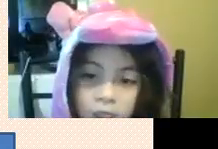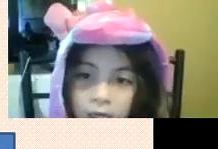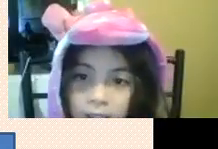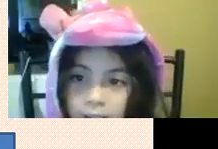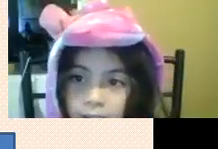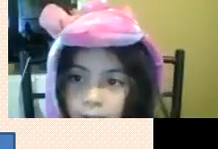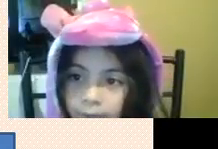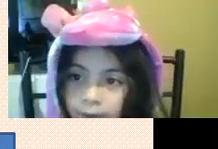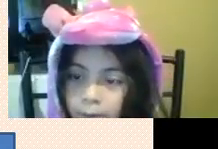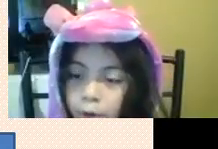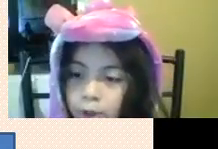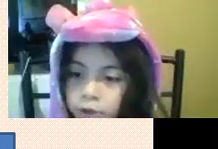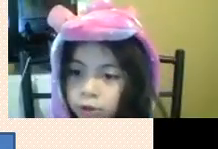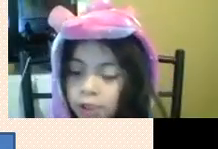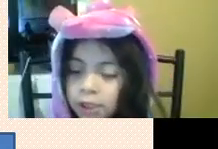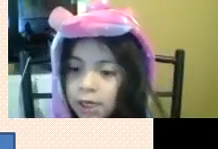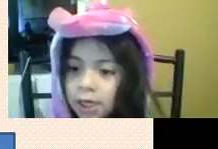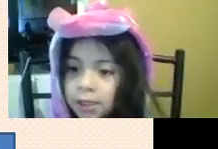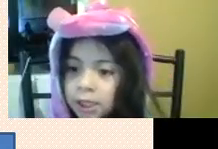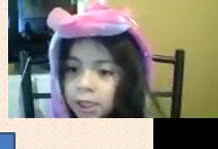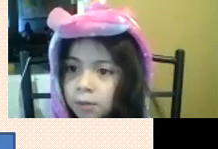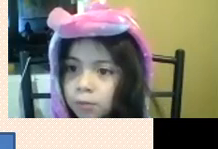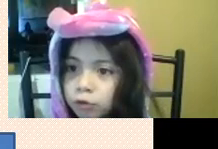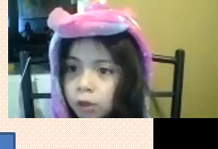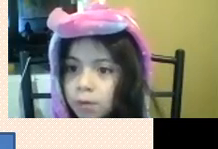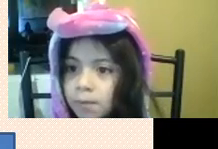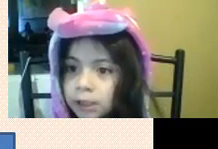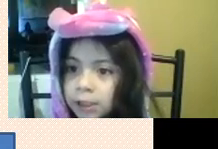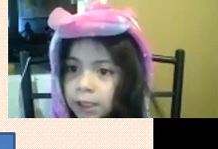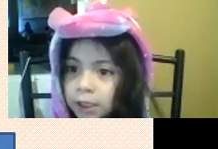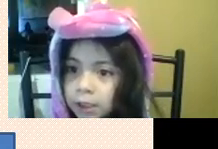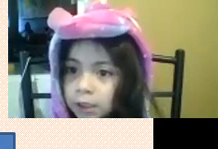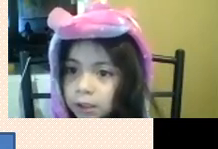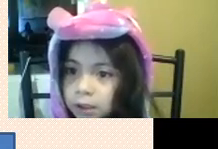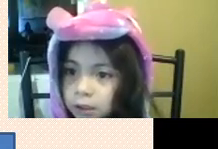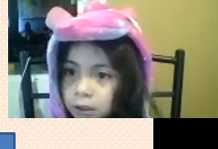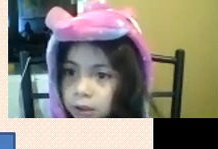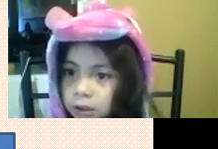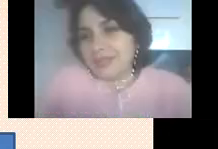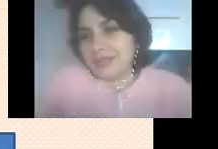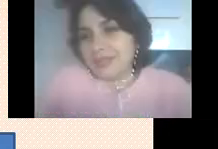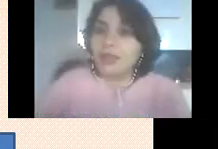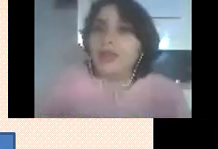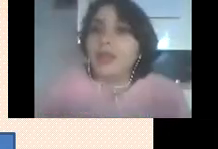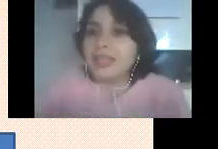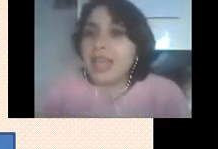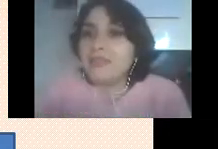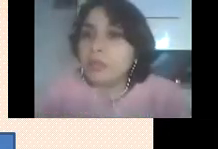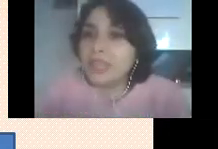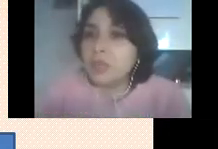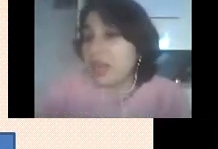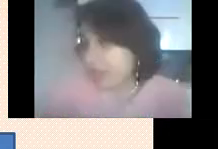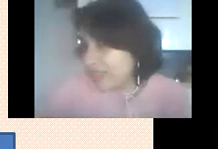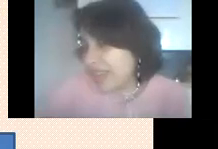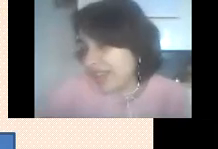Ya hace tiempo habíamos hecho la tarea del mundo de los materiales. Sí, oh, sí. Y ahí